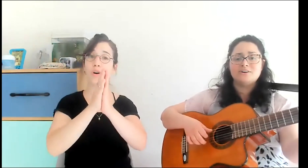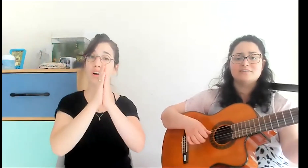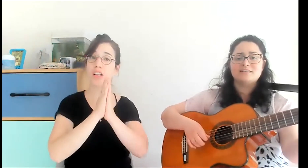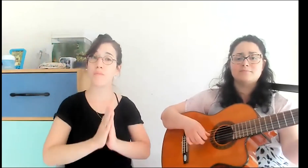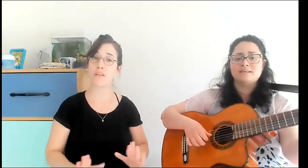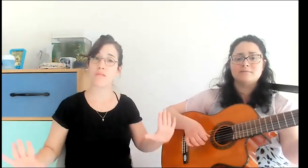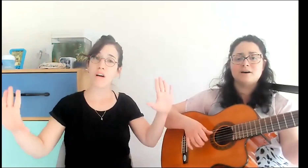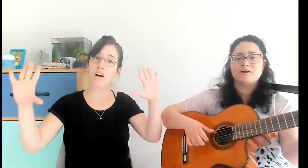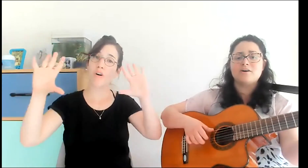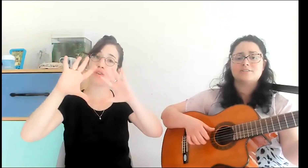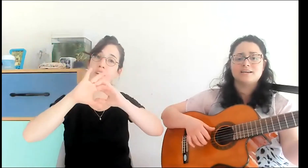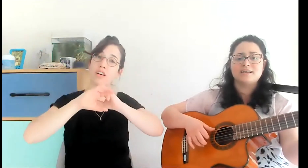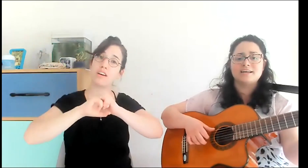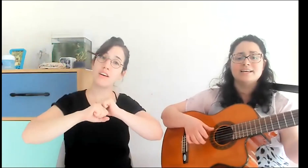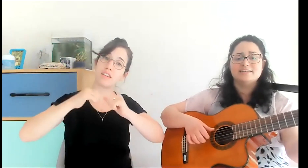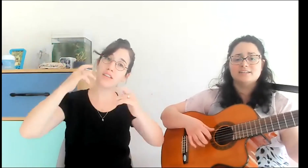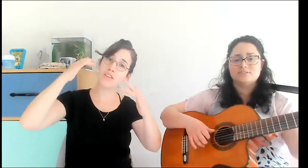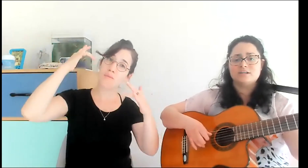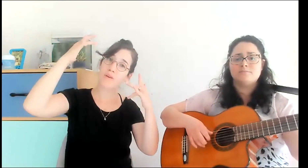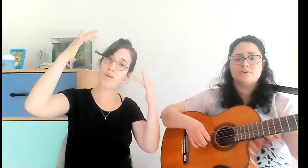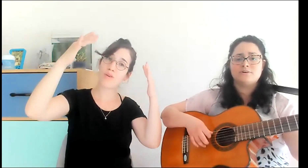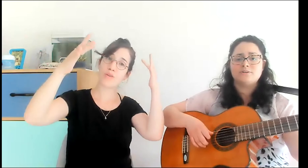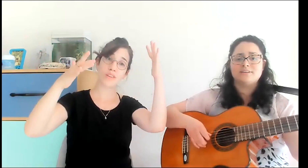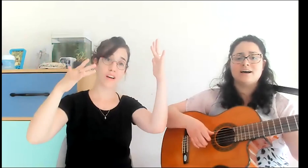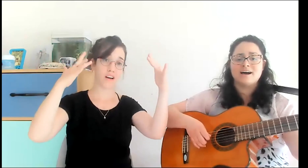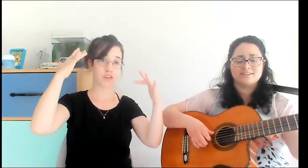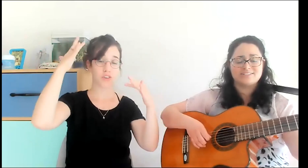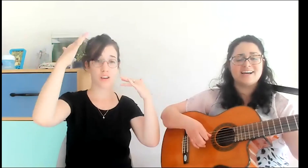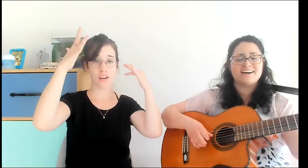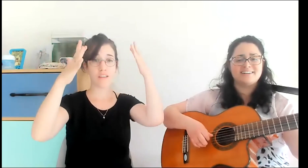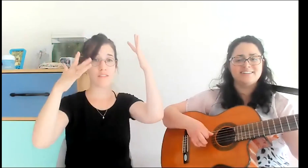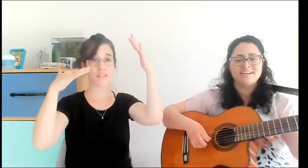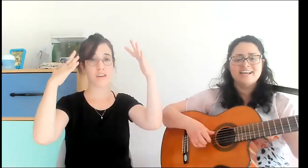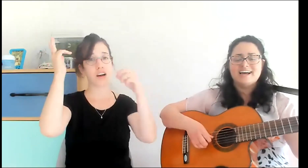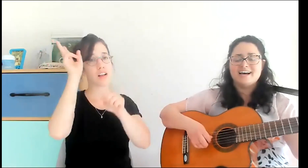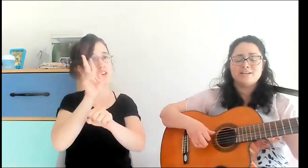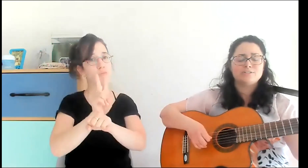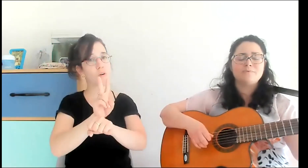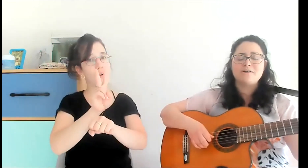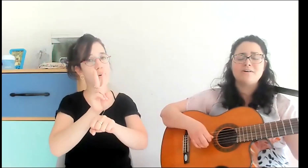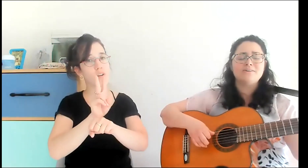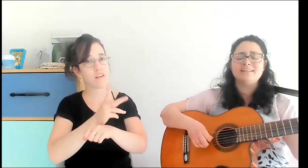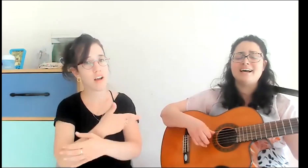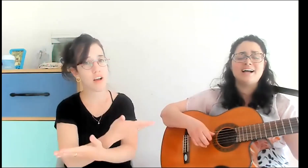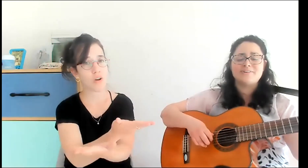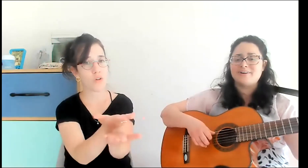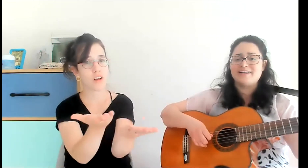משאלות ליבי בחושך נרשמות עכשיו. אנא שמור לי על כל